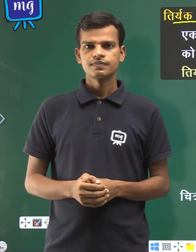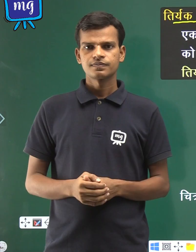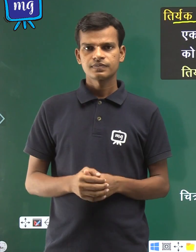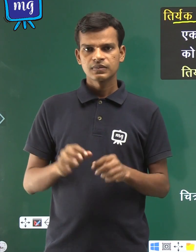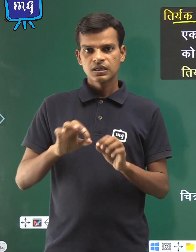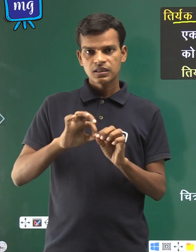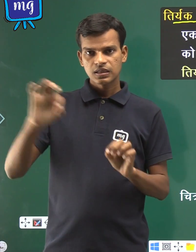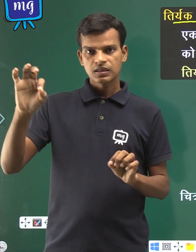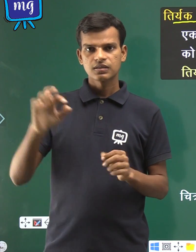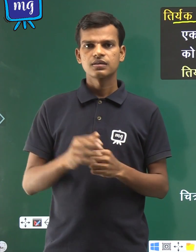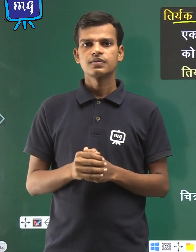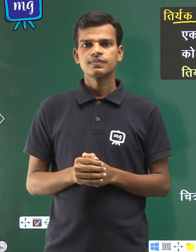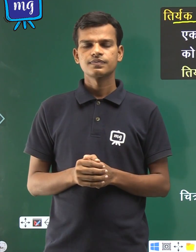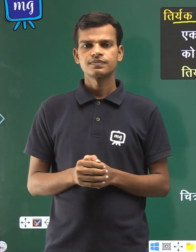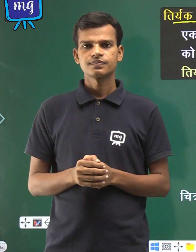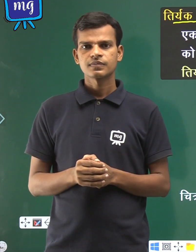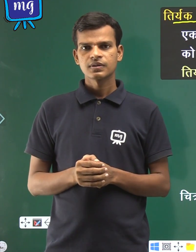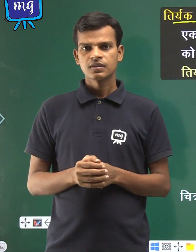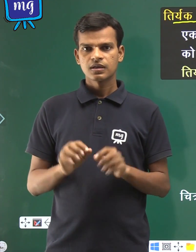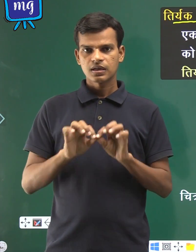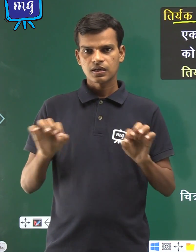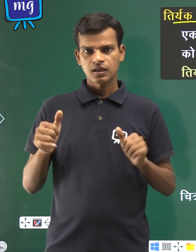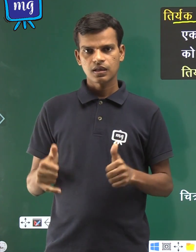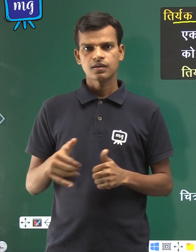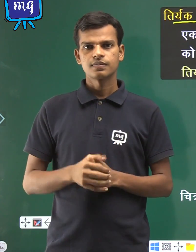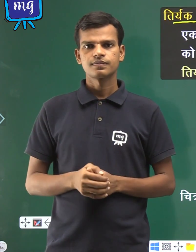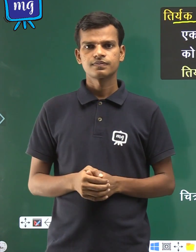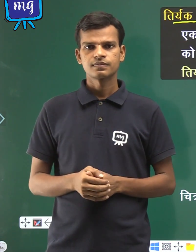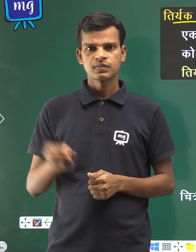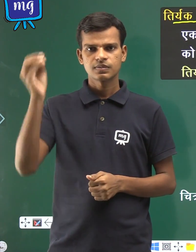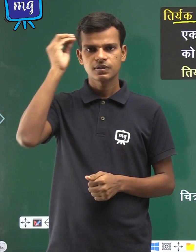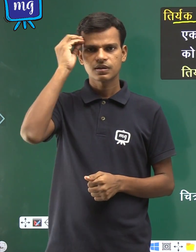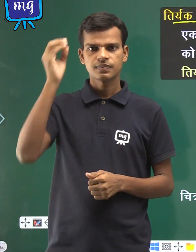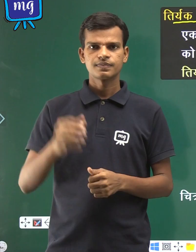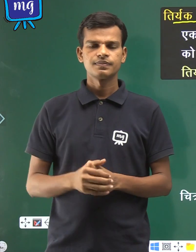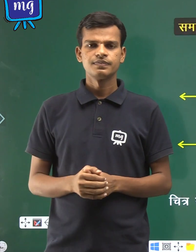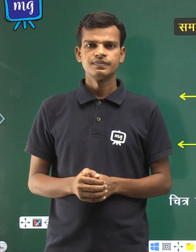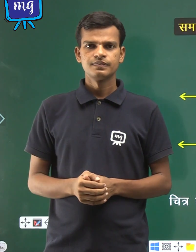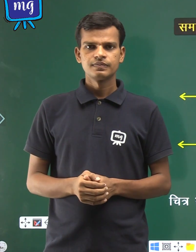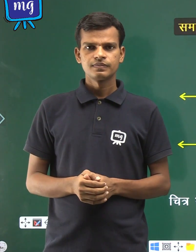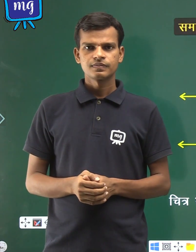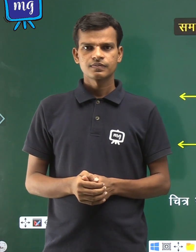तिर्यक छेदी रेखा है। समझ आ गया?